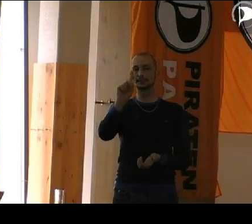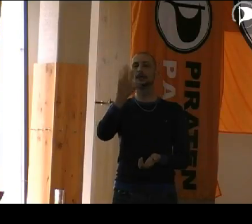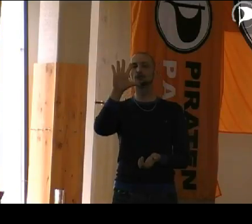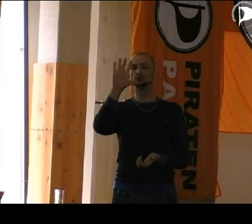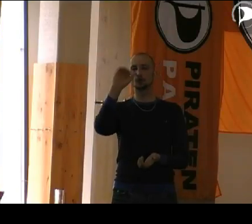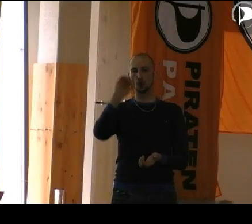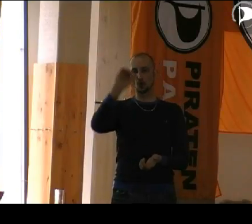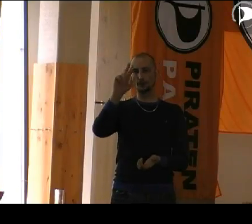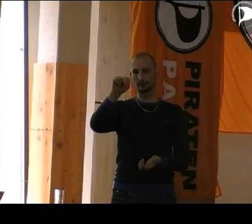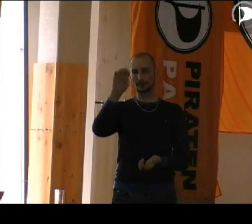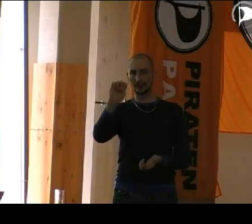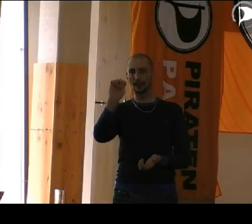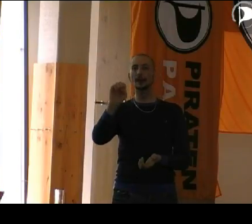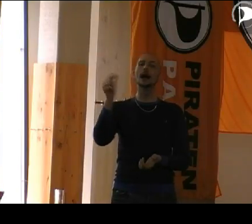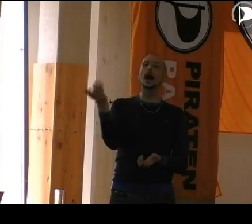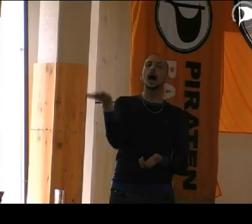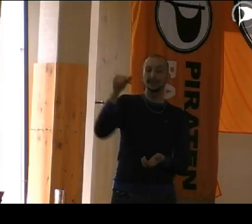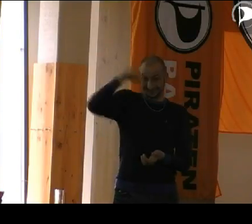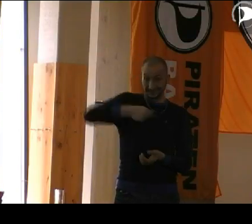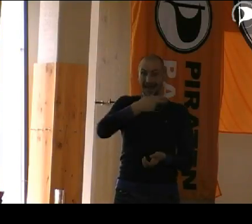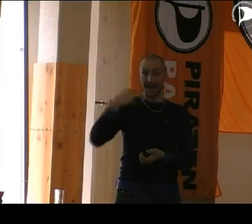bin 16 jahre